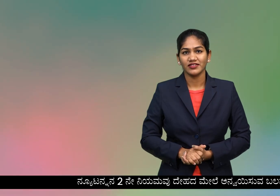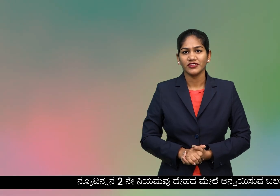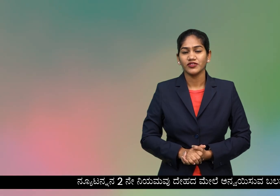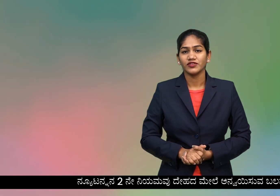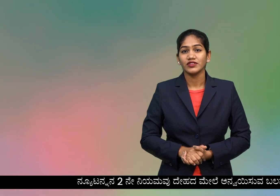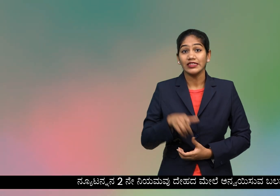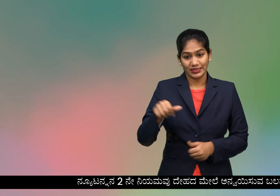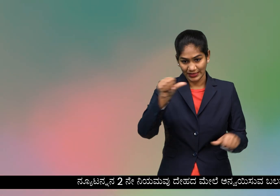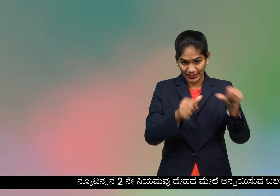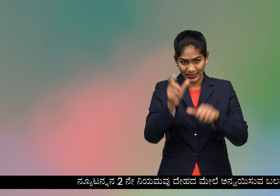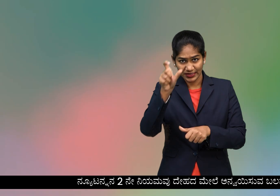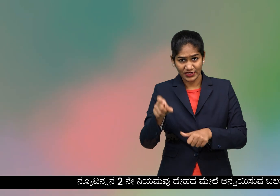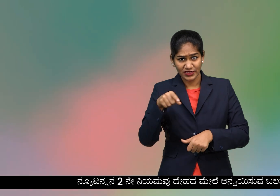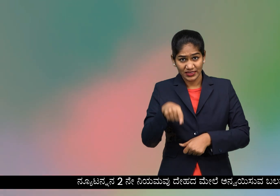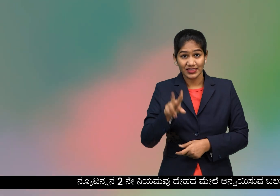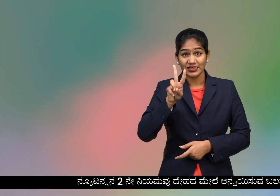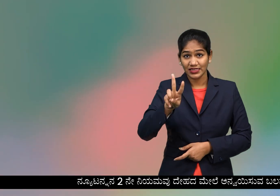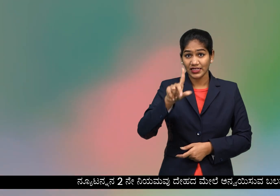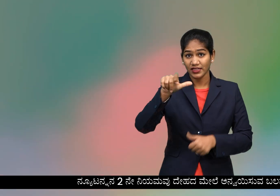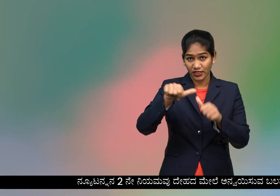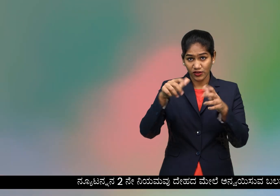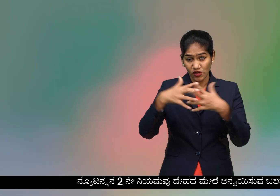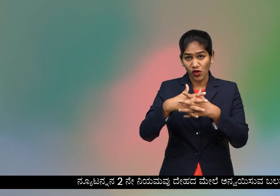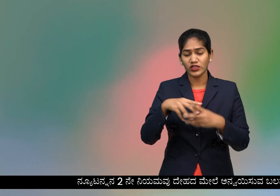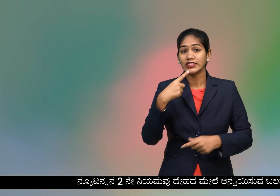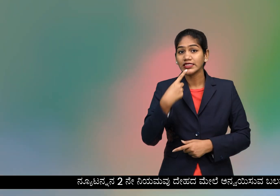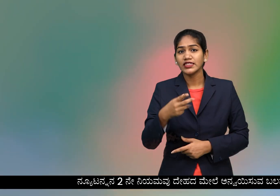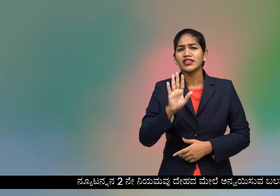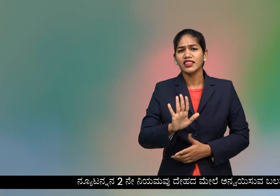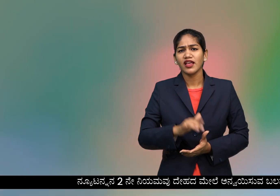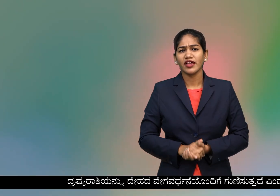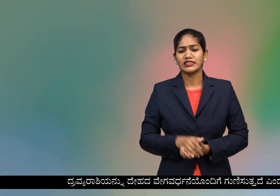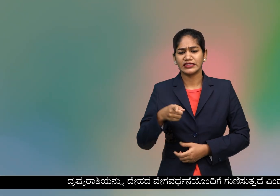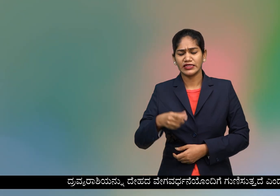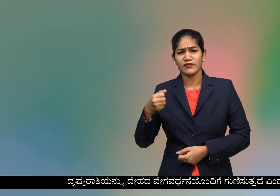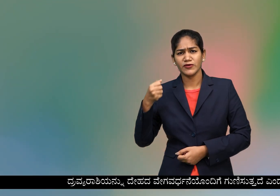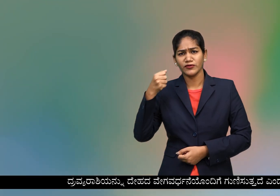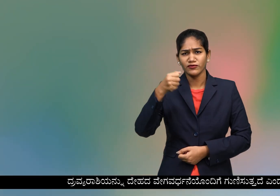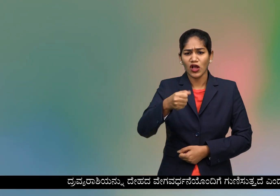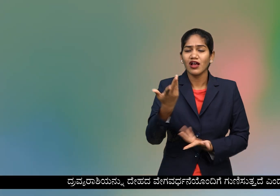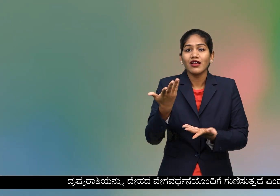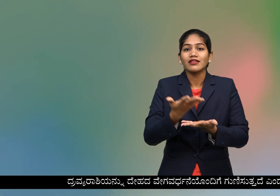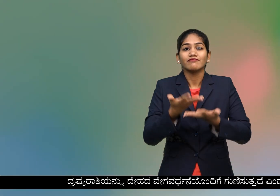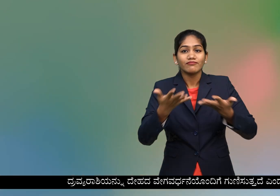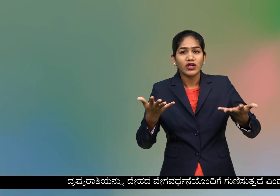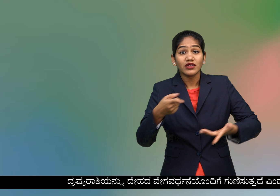ನ್ಯೂಟನ್ನ ಎರಡನೇ ನಿಯಮವು ದೇಹದ ಮೇಲೆ ಅನ್ವಯಿಸುವ ಬಲವು ದೇಹದ ದ್ರವ್ಯರಾಶಿಯನ್ನು ದೇಹದ